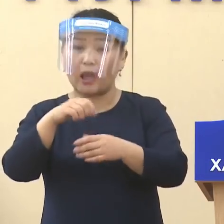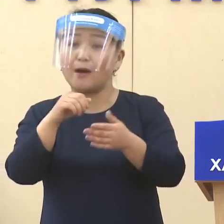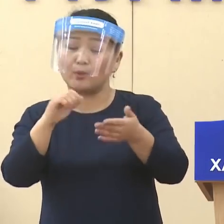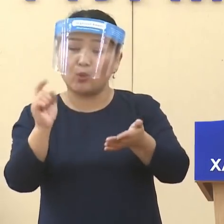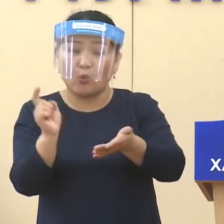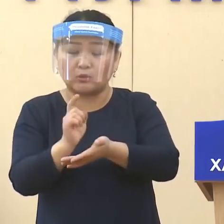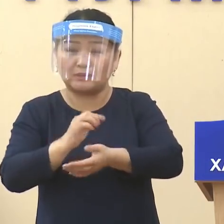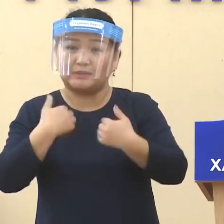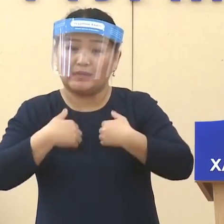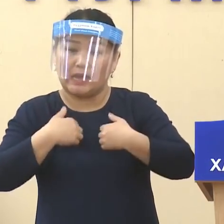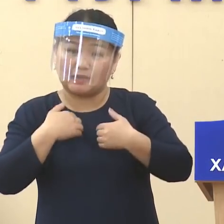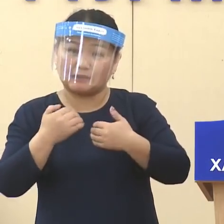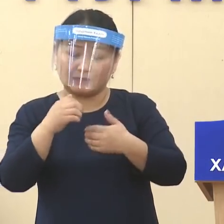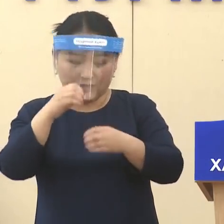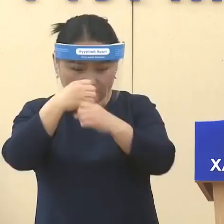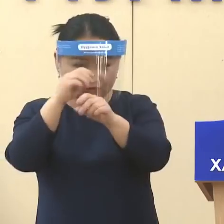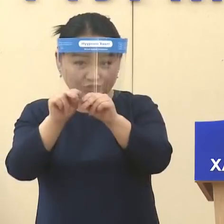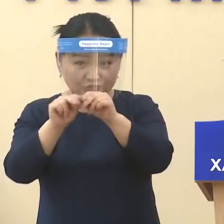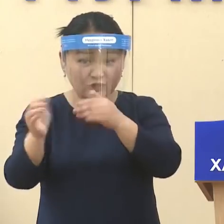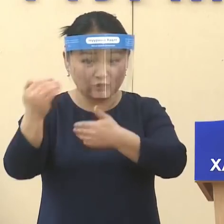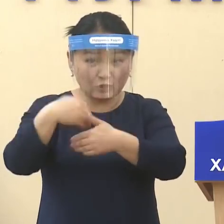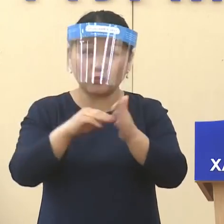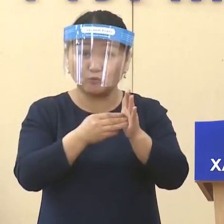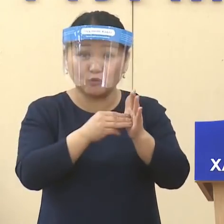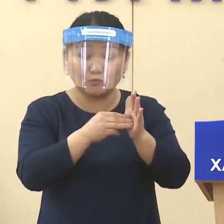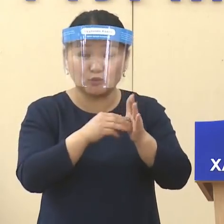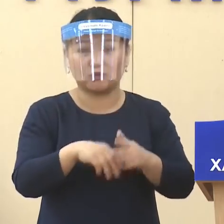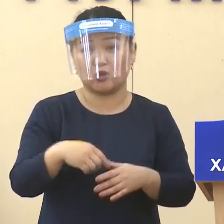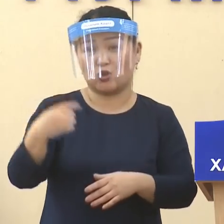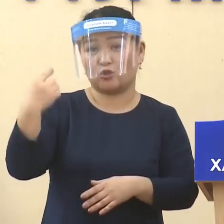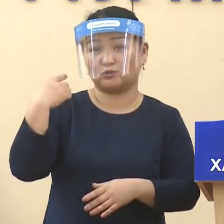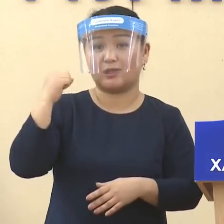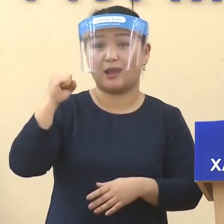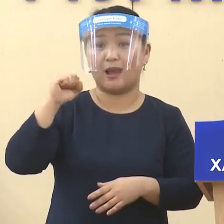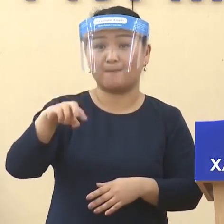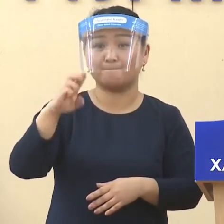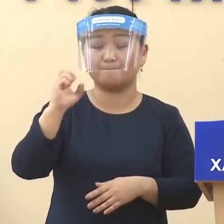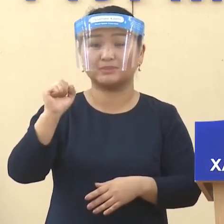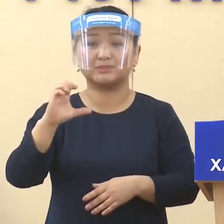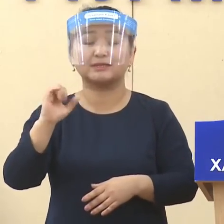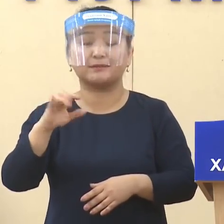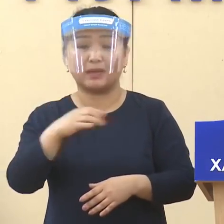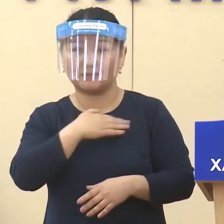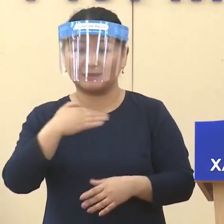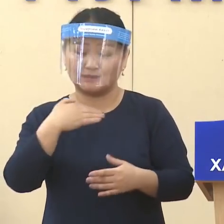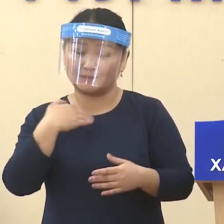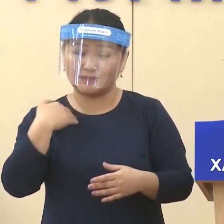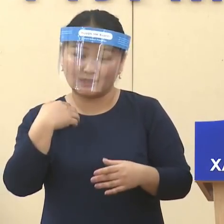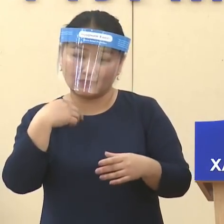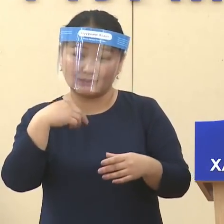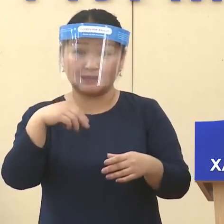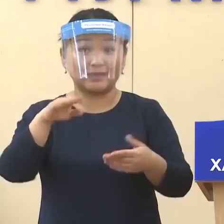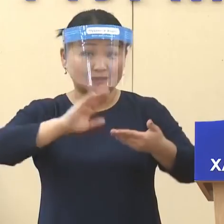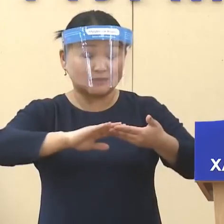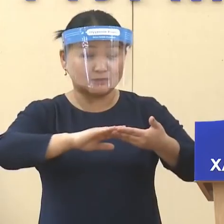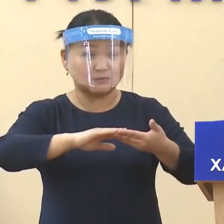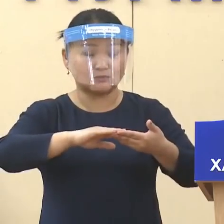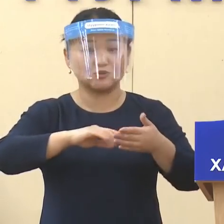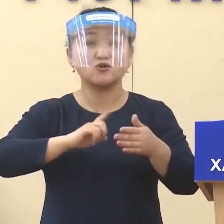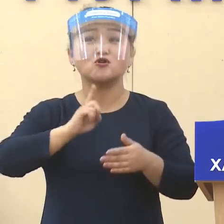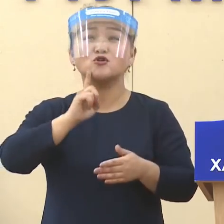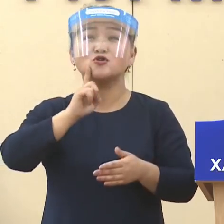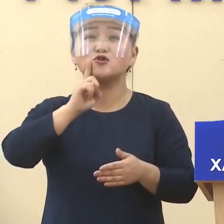А тэгээд тэр өчигдөр амсалмаа дарга танилцуулахдаа бүр үүр цайтал нөгөө сорцоо цуглуулж явцгаасан гэсэн штэ.